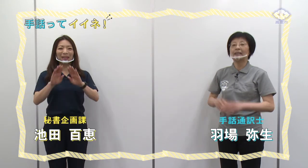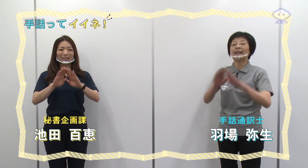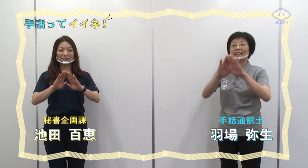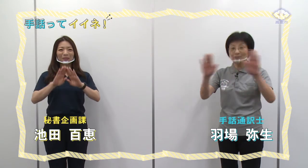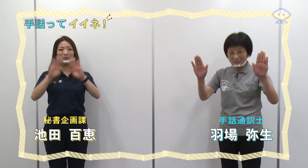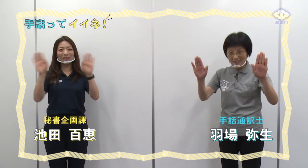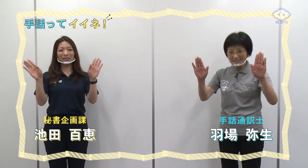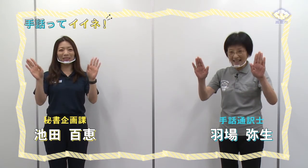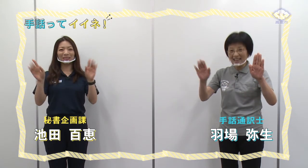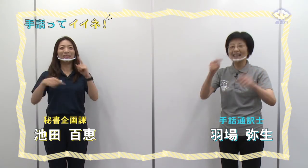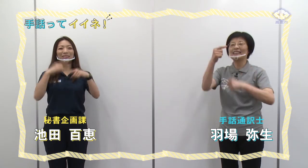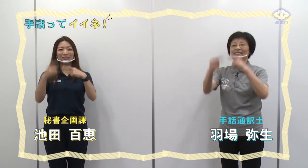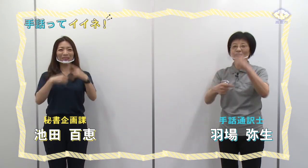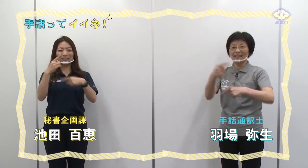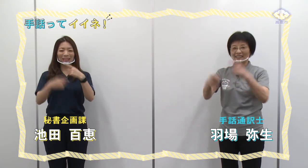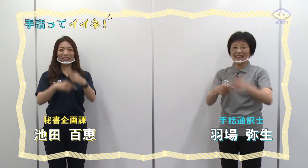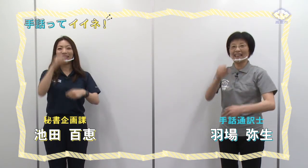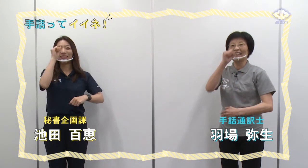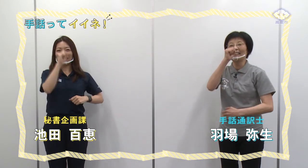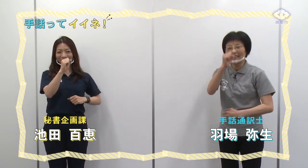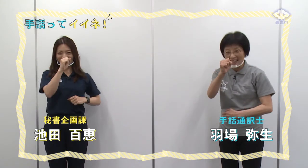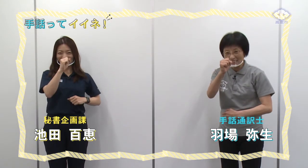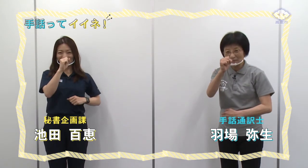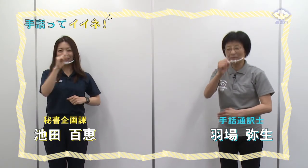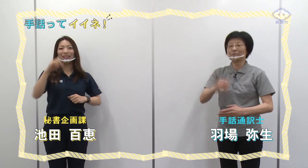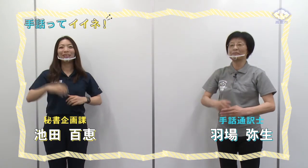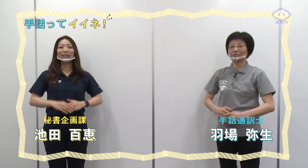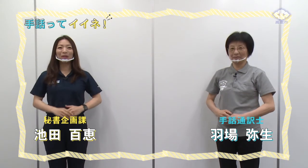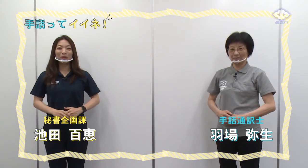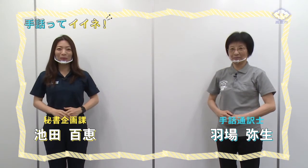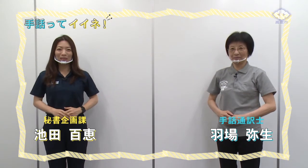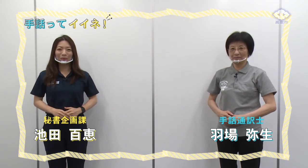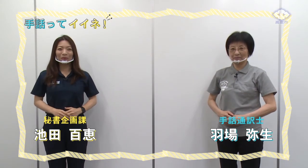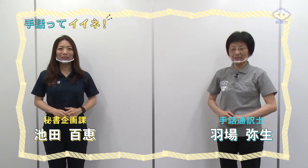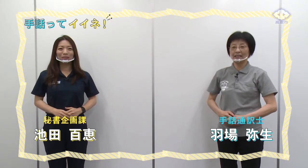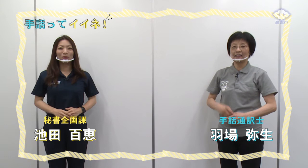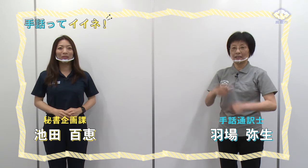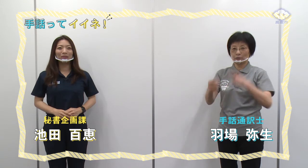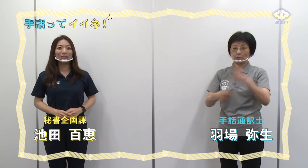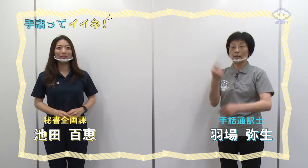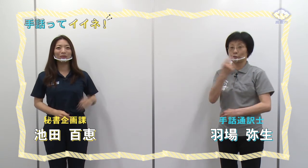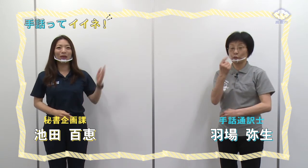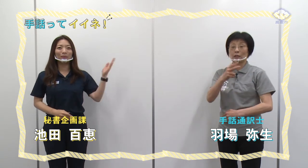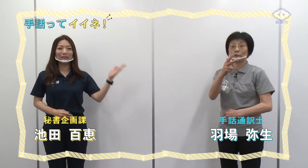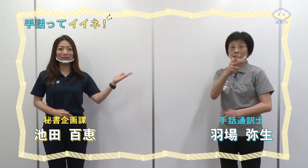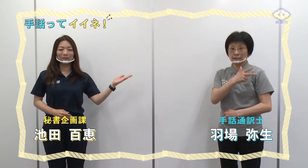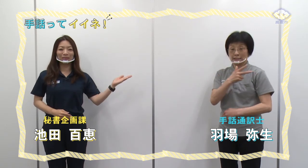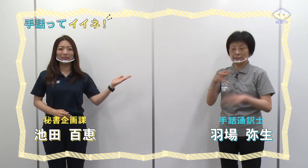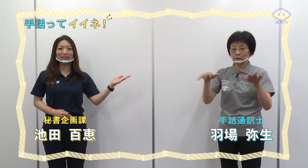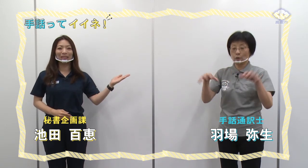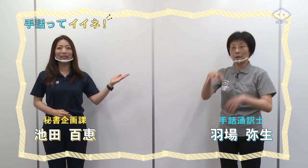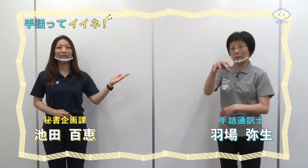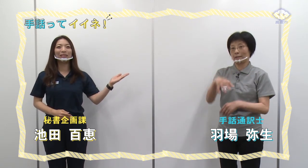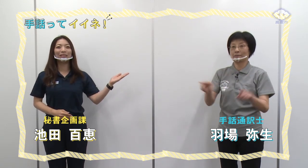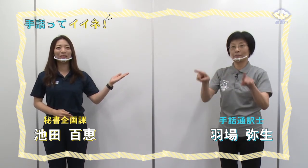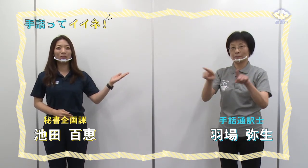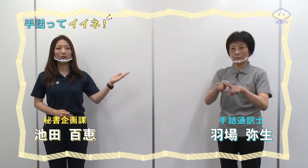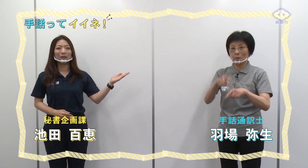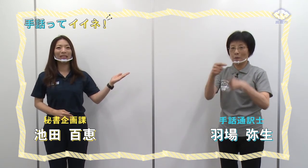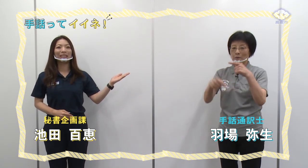始まりました。手話っていいね。この番組は手話通訳士の幅さんと一緒に簡単な手話を学んでい